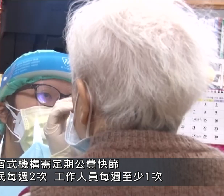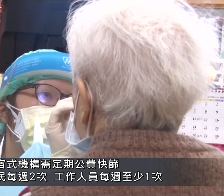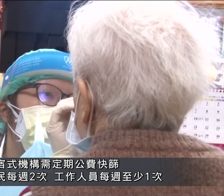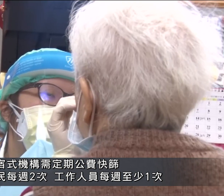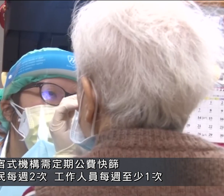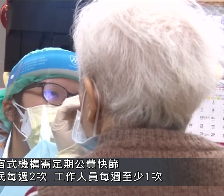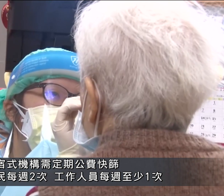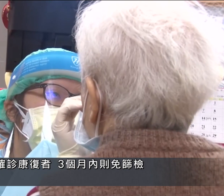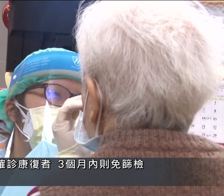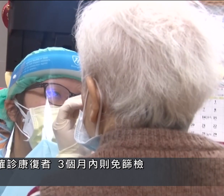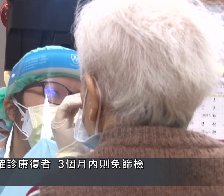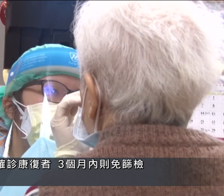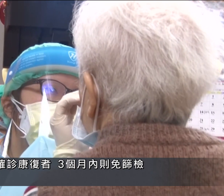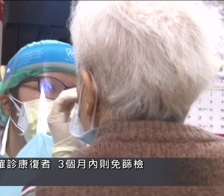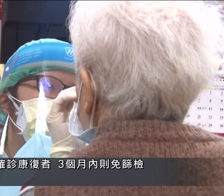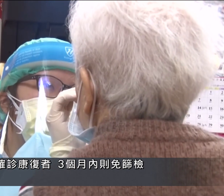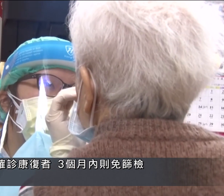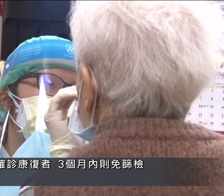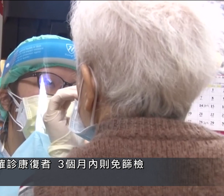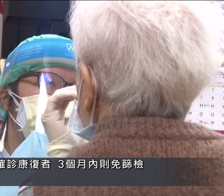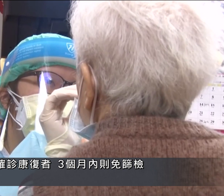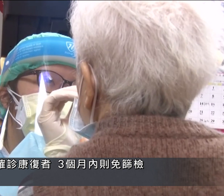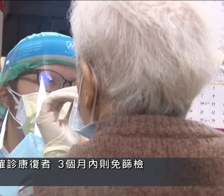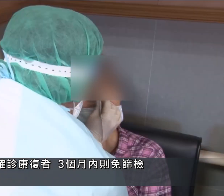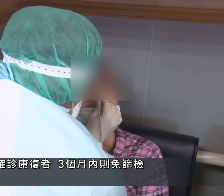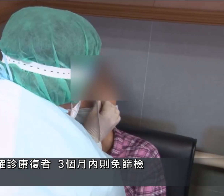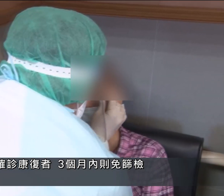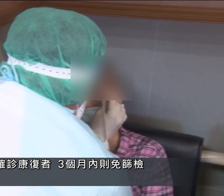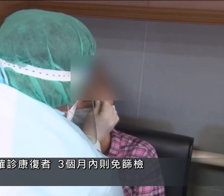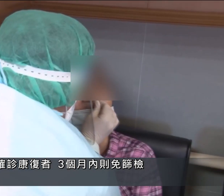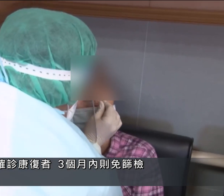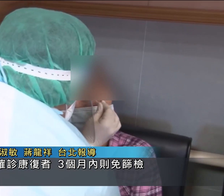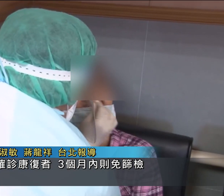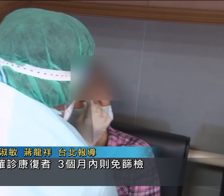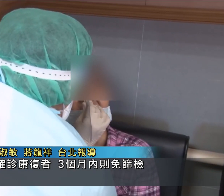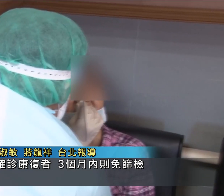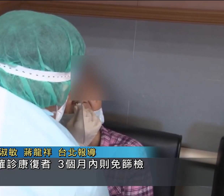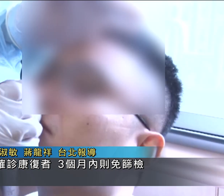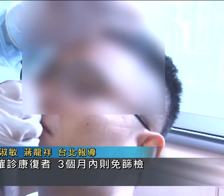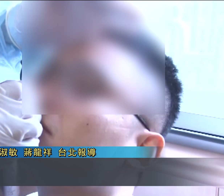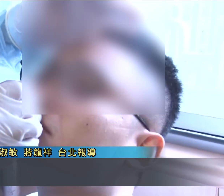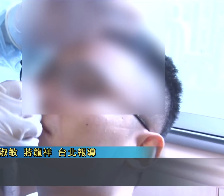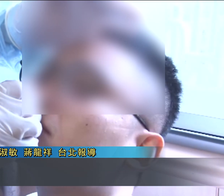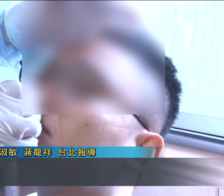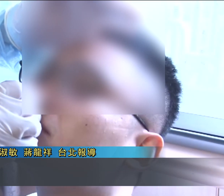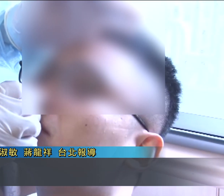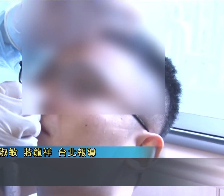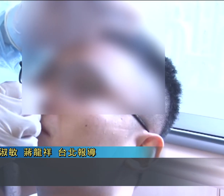每周至少1次，已经确诊康复者3个月内则免筛检。记者赖淑敏、蒋龙翔特报道。